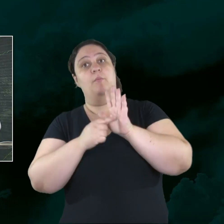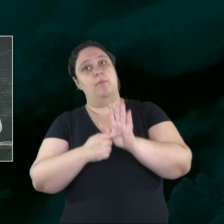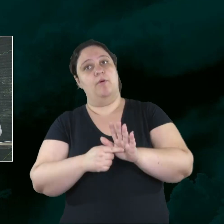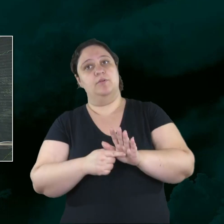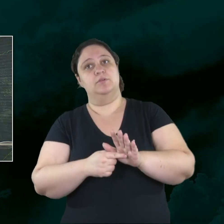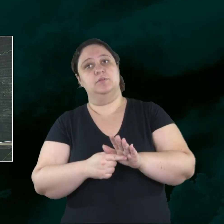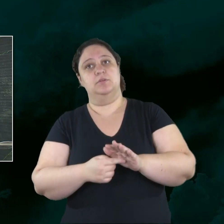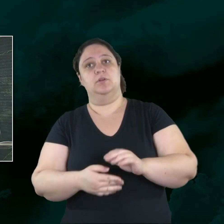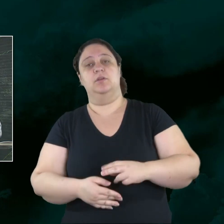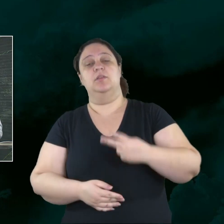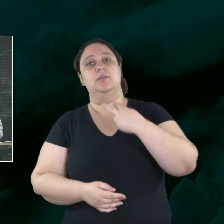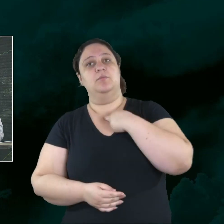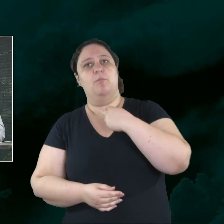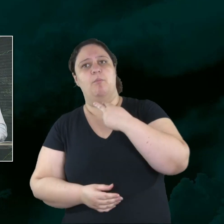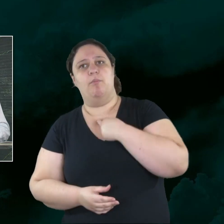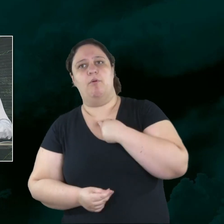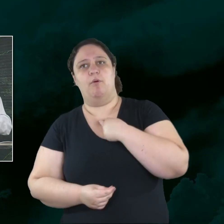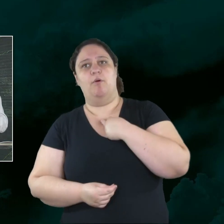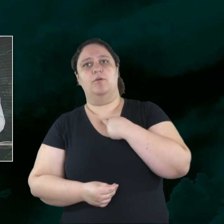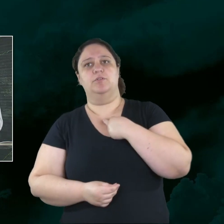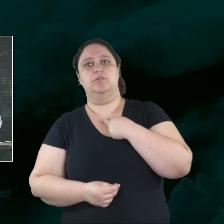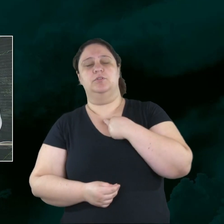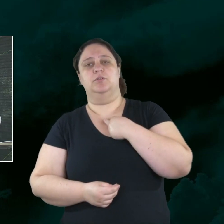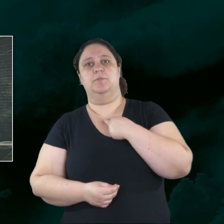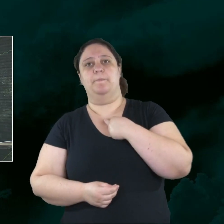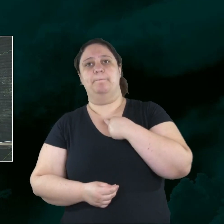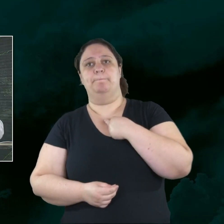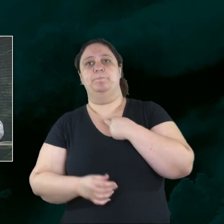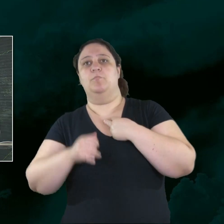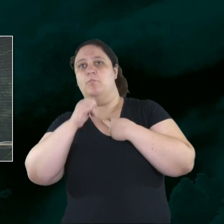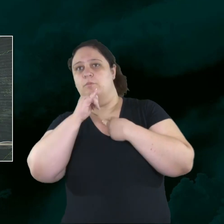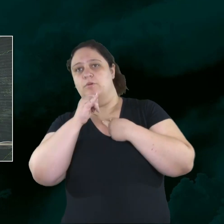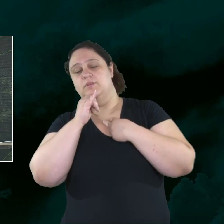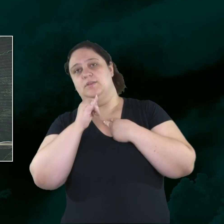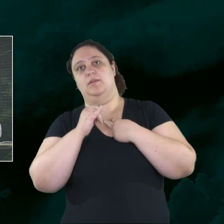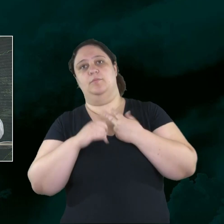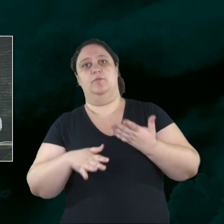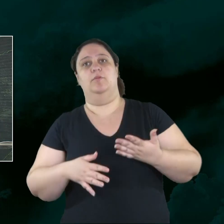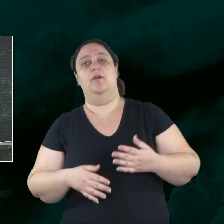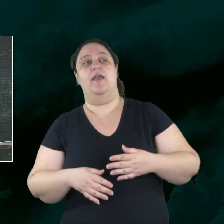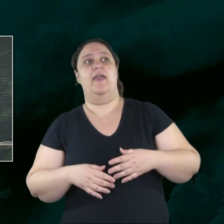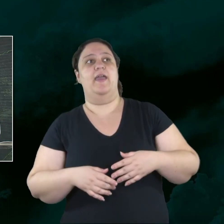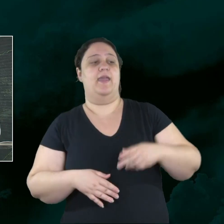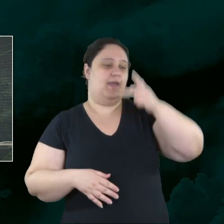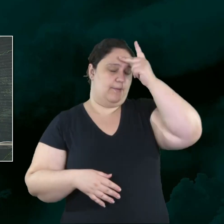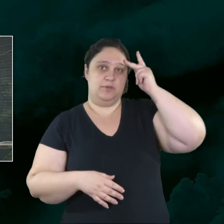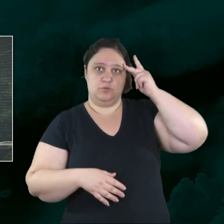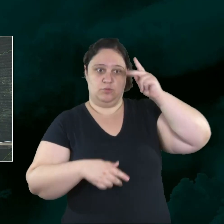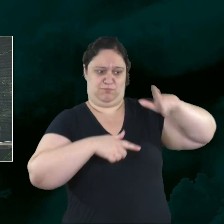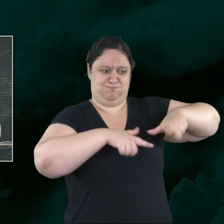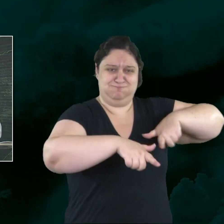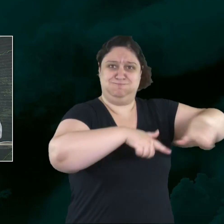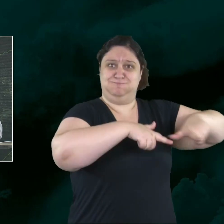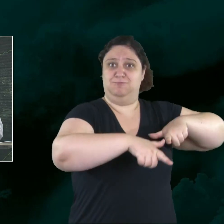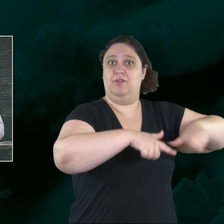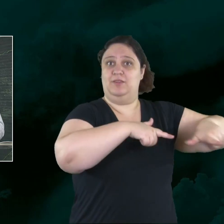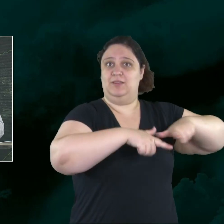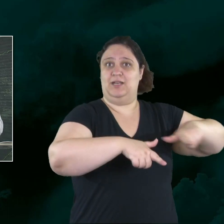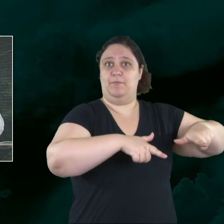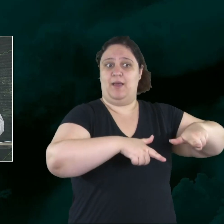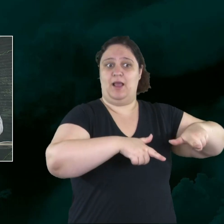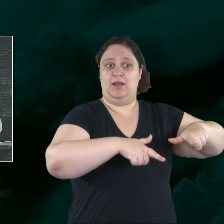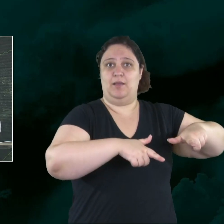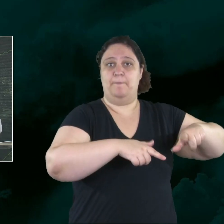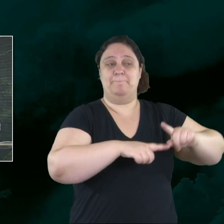pode tomar por penhor aquilo que é instrumento de trabalho da pessoa, que é a sobrevivência da pessoa. Então,